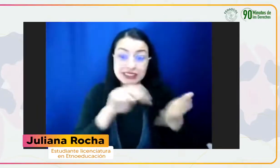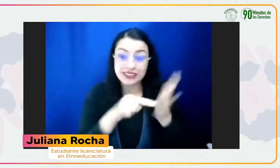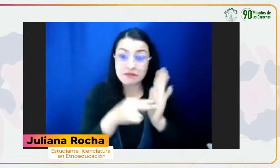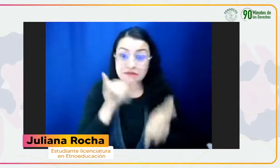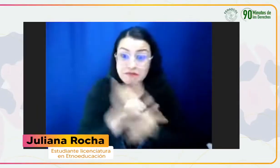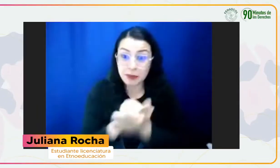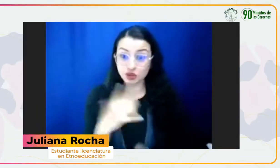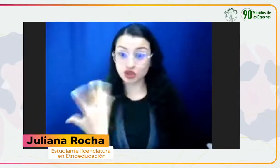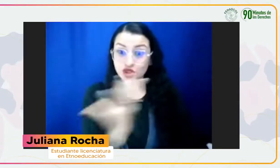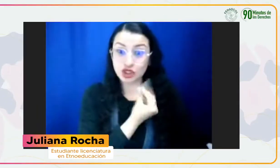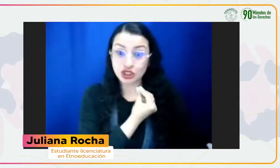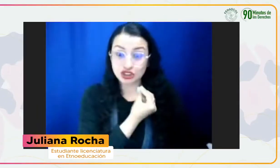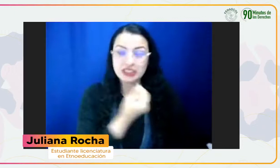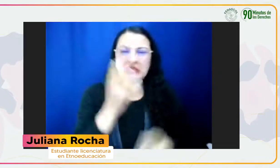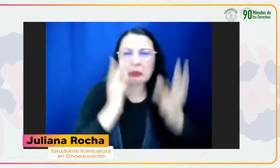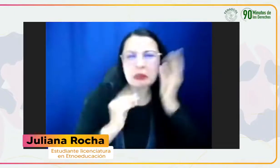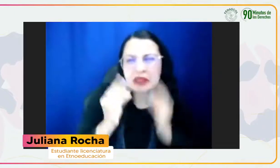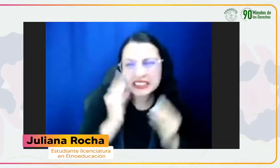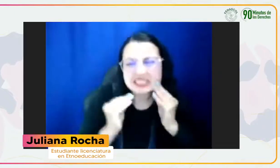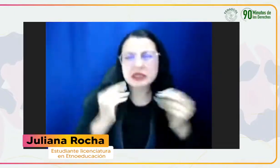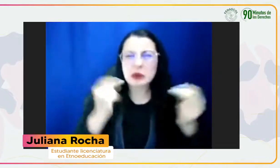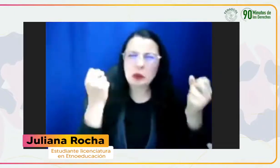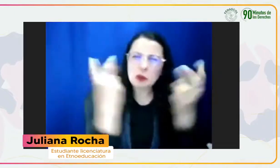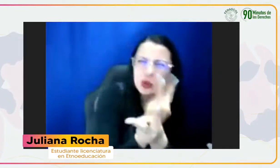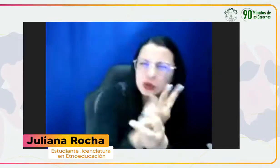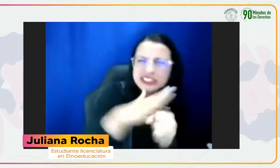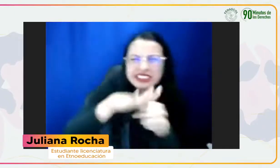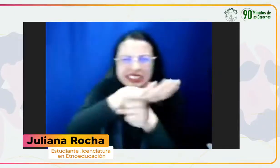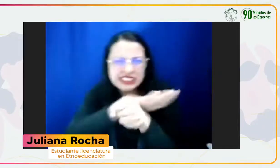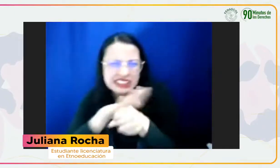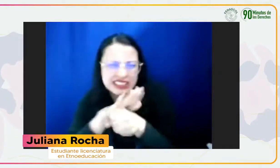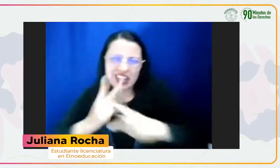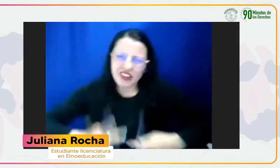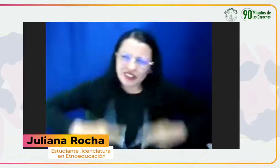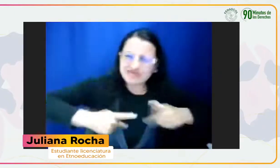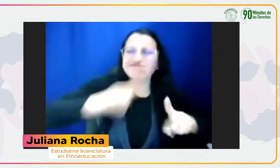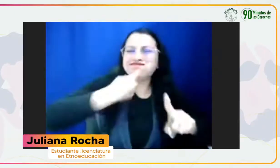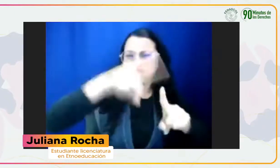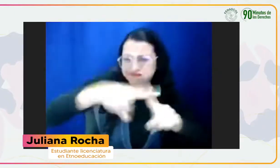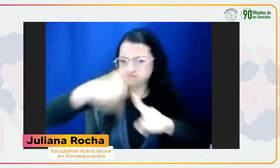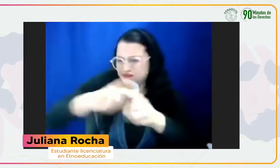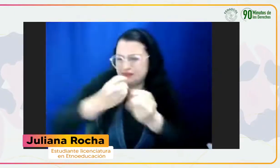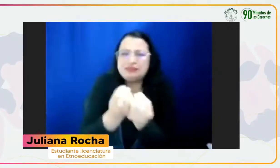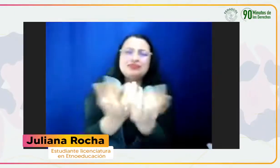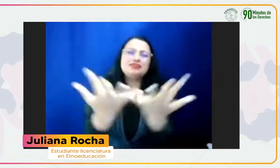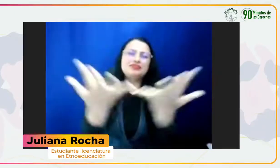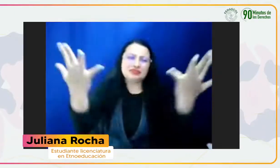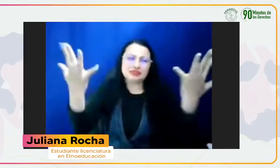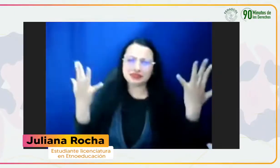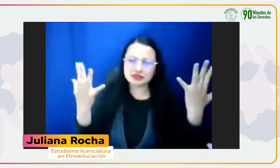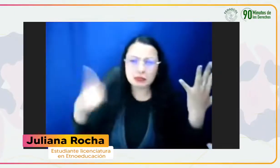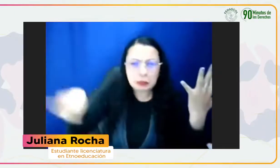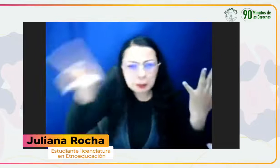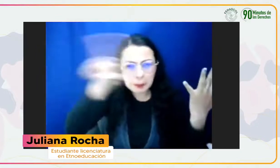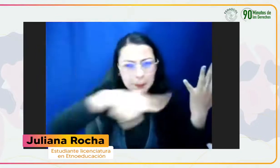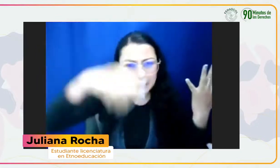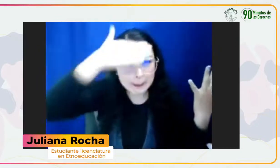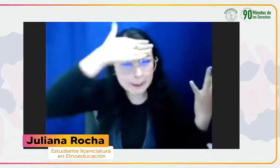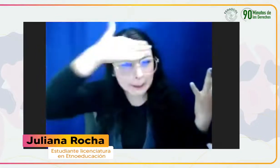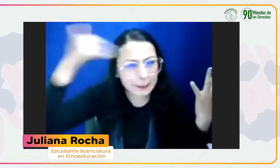Las mujeres, la comunidad sorda, digamos nosotras, nuestra experiencia, sí, hemos tenido violencia, la vida como tal, hemos tenido